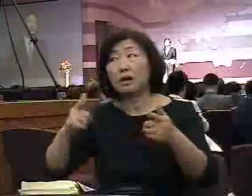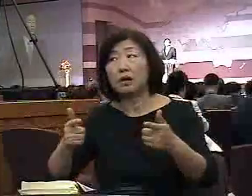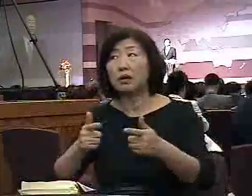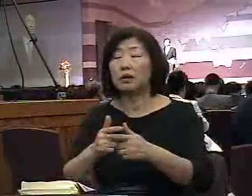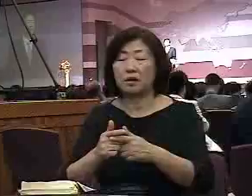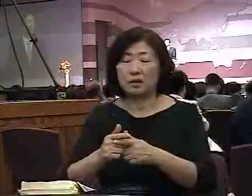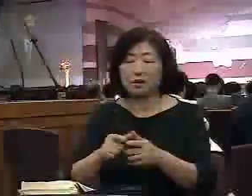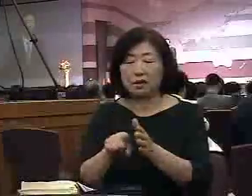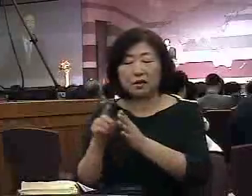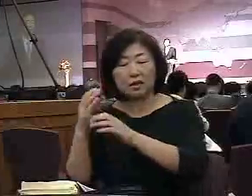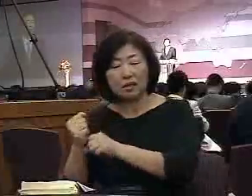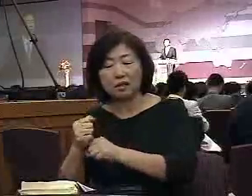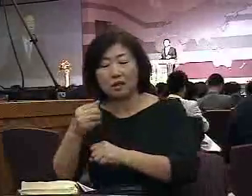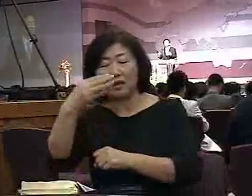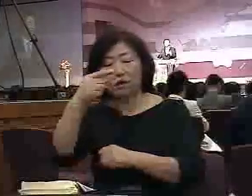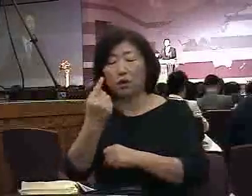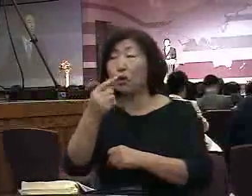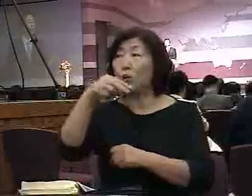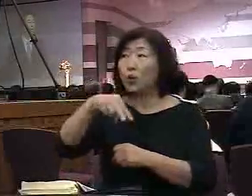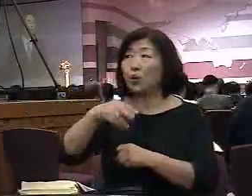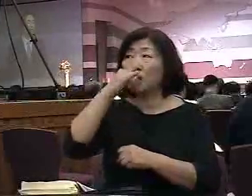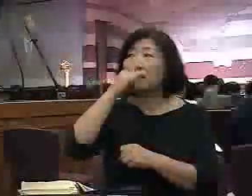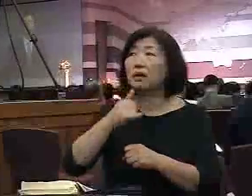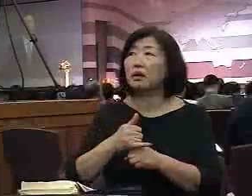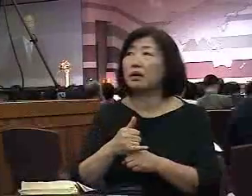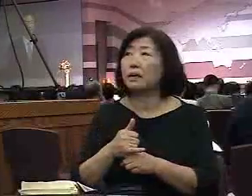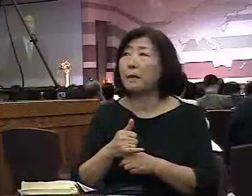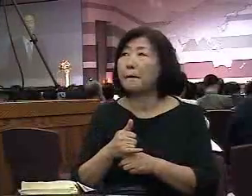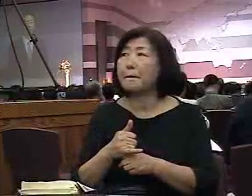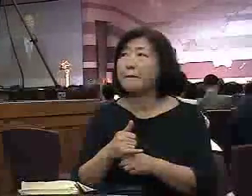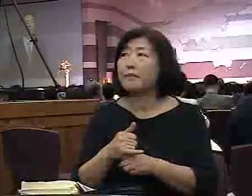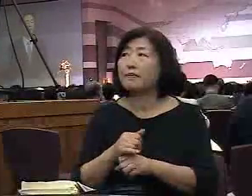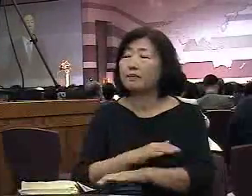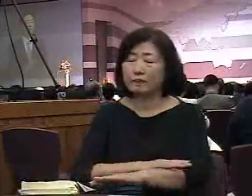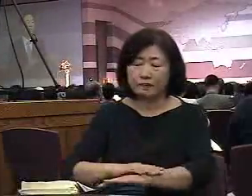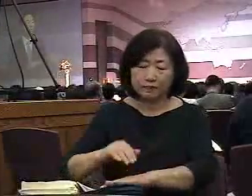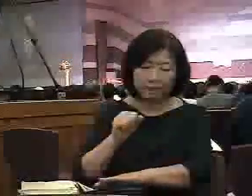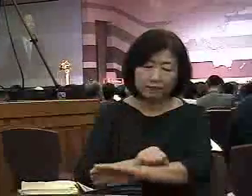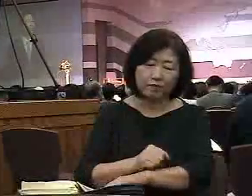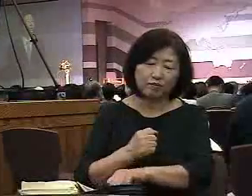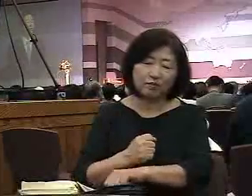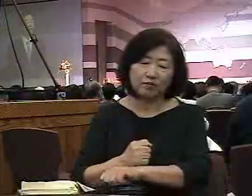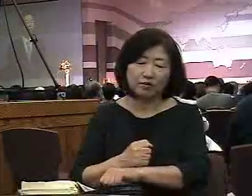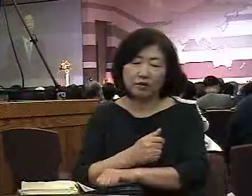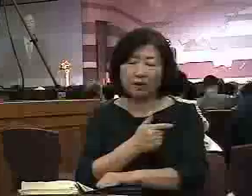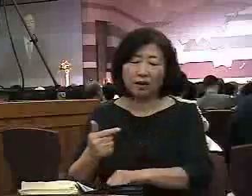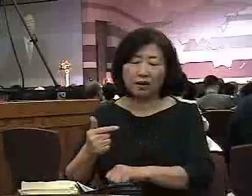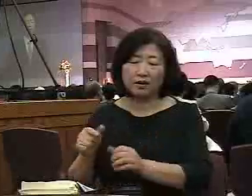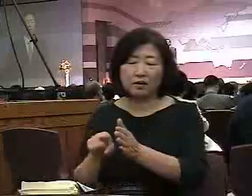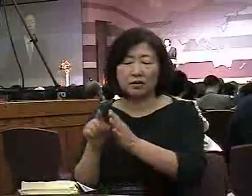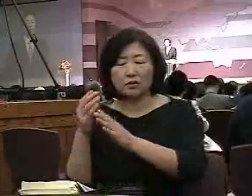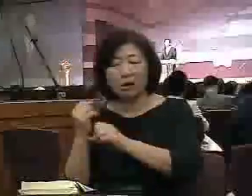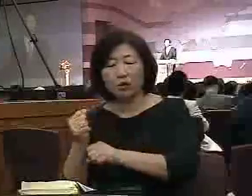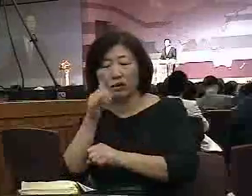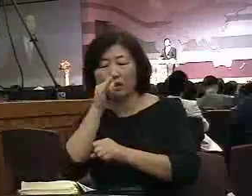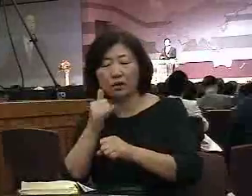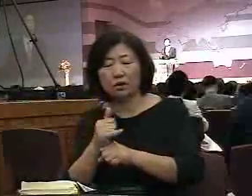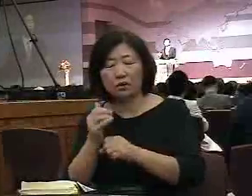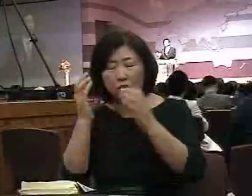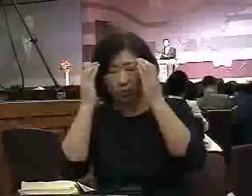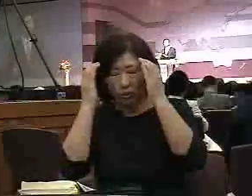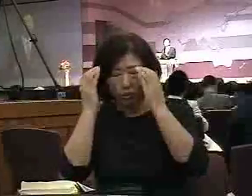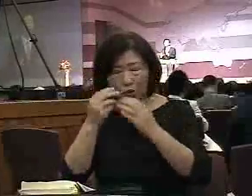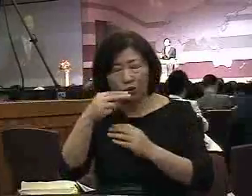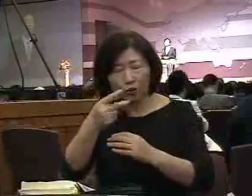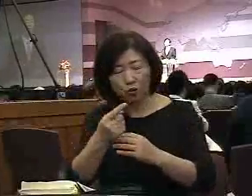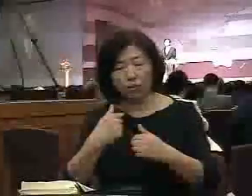롯이 있으니까 롯이 참 이렇게 잘한 것 같아요. 그래서 아브라함이 상당히 그 롯을 의지하고 지냈는데 그리고